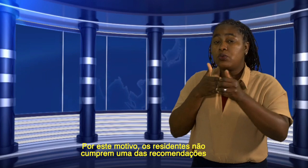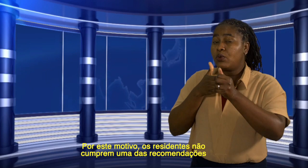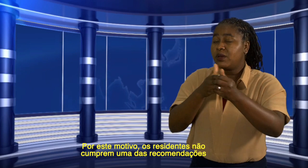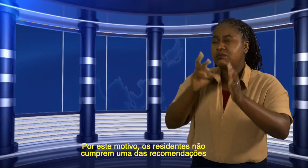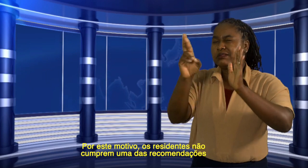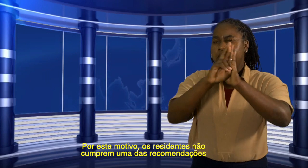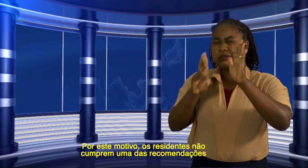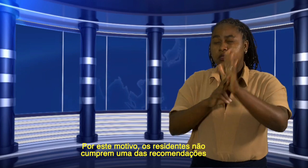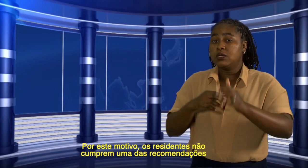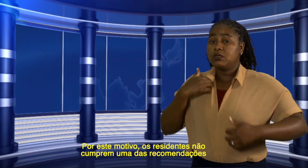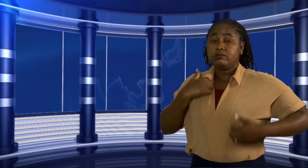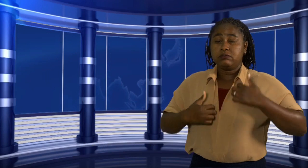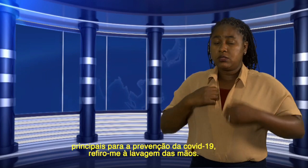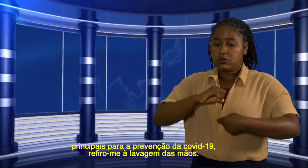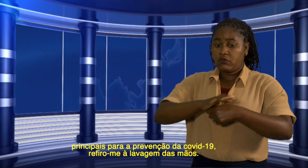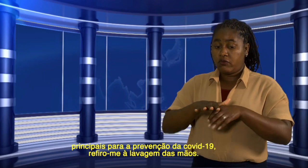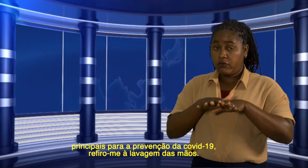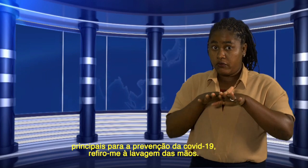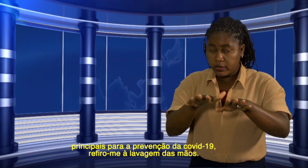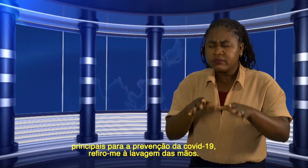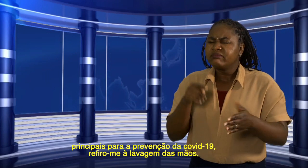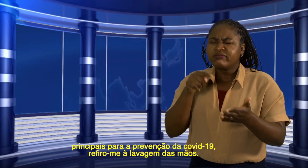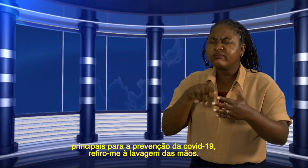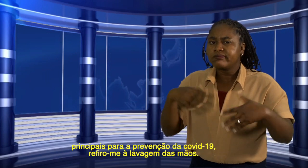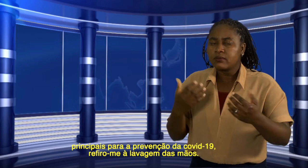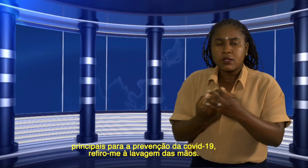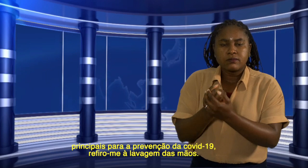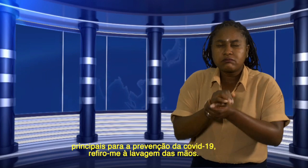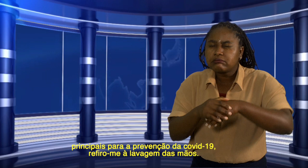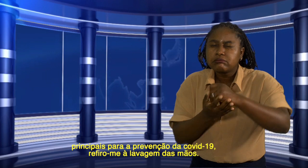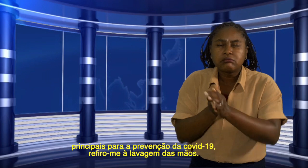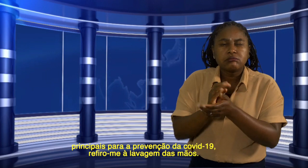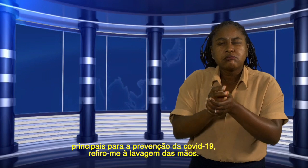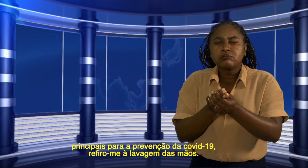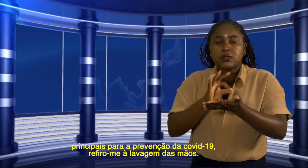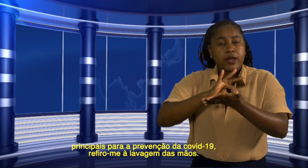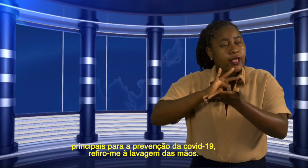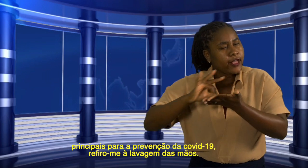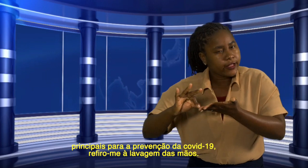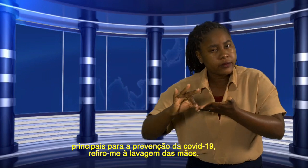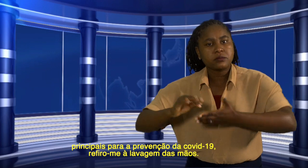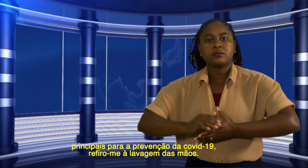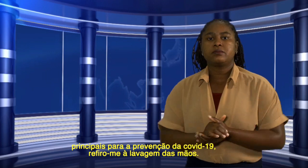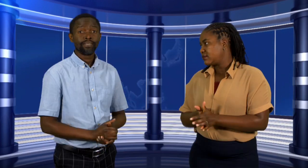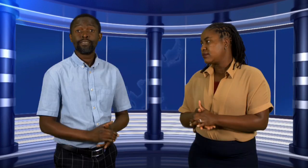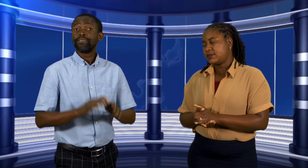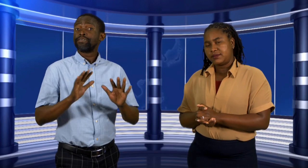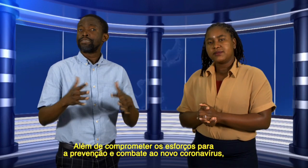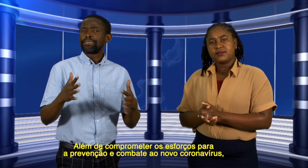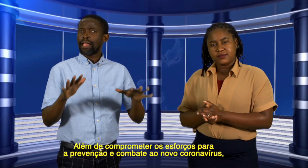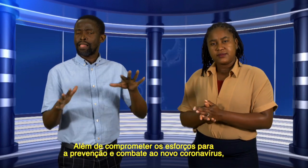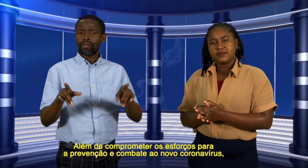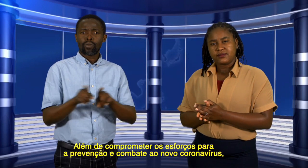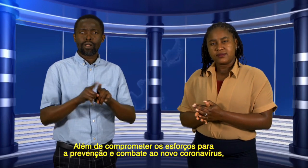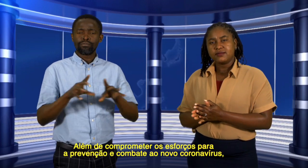uma das recomendações principais para a prevenção da Covid-19. Refiro-me à lavagem das mãos. Além